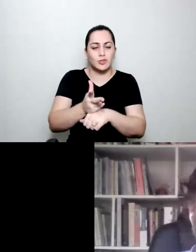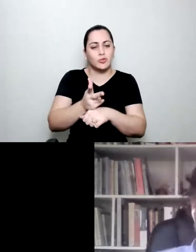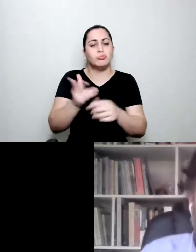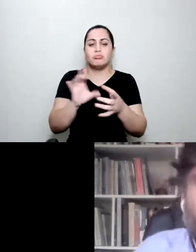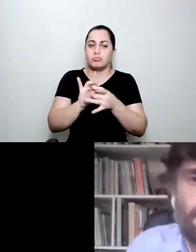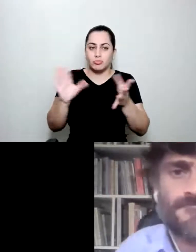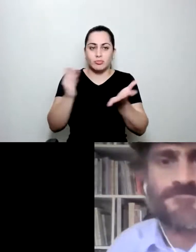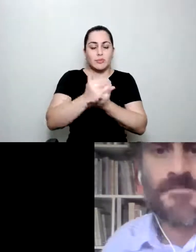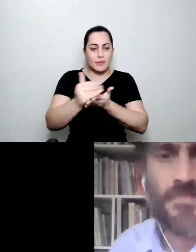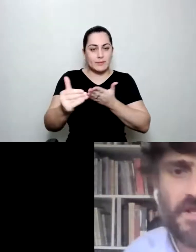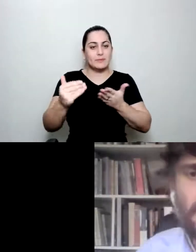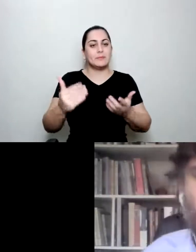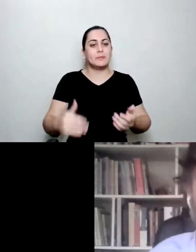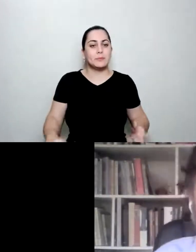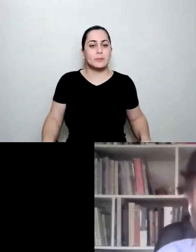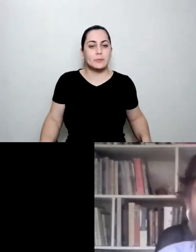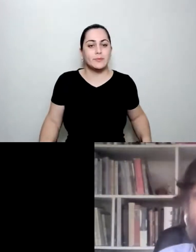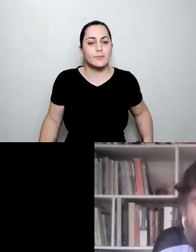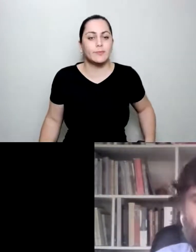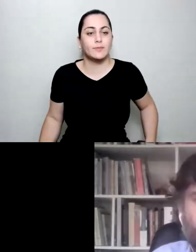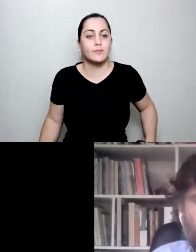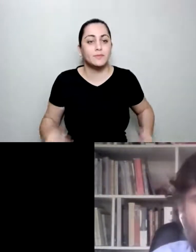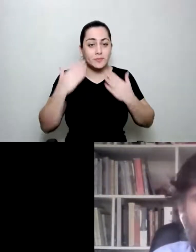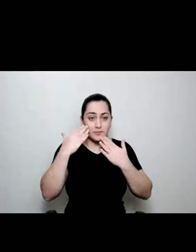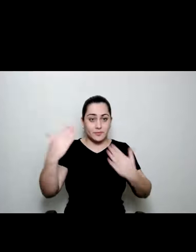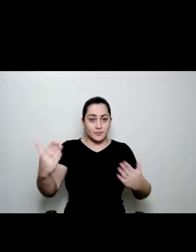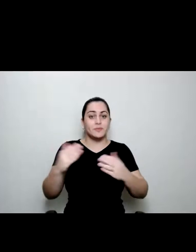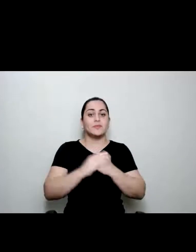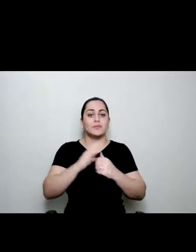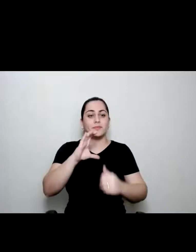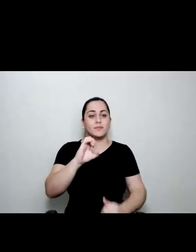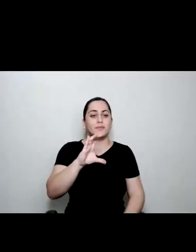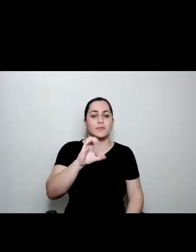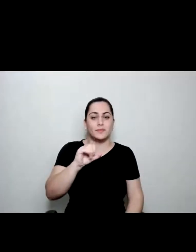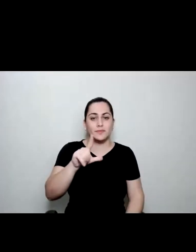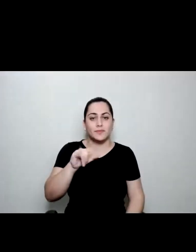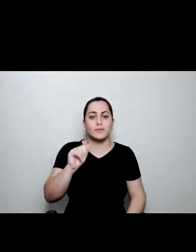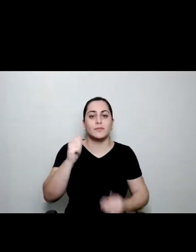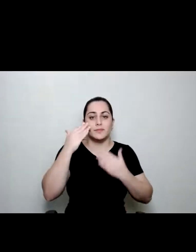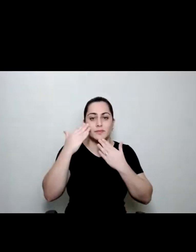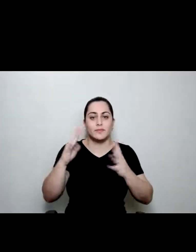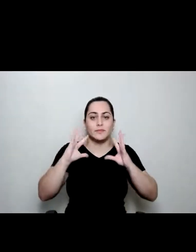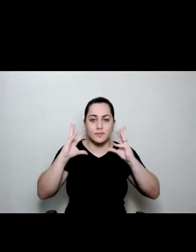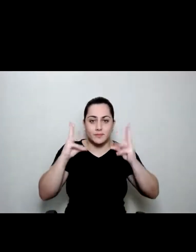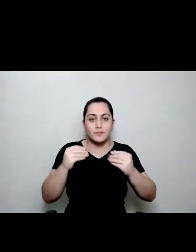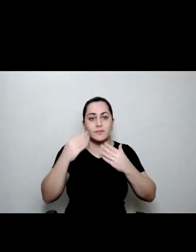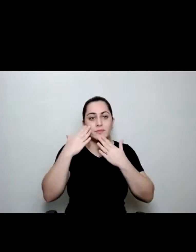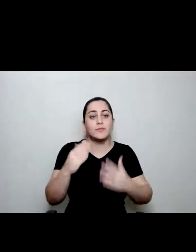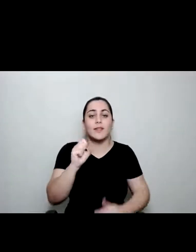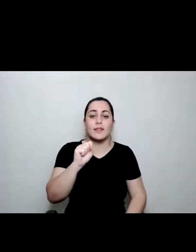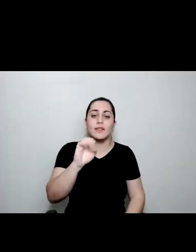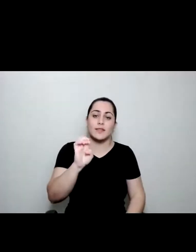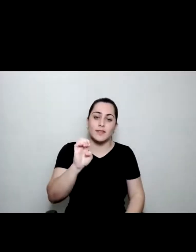vontade. Obrigado, Cecília. Obrigado a todos. Obrigado, Sebastião,